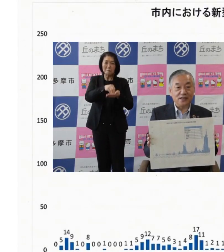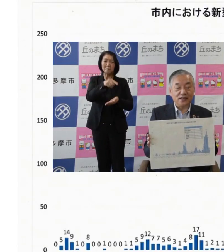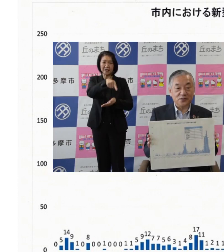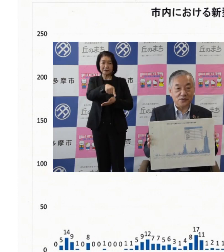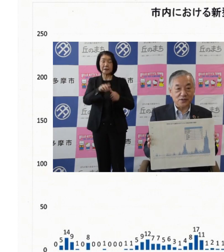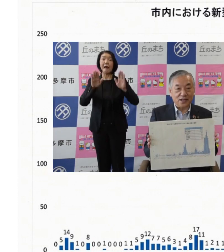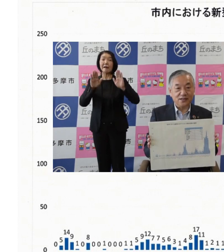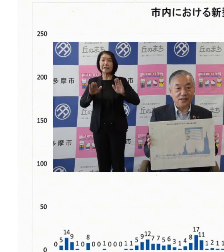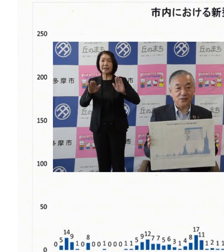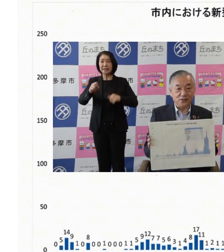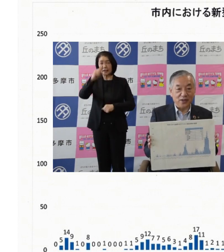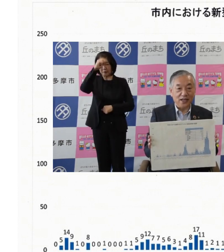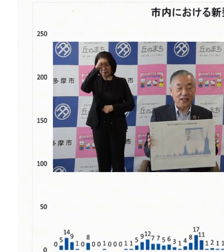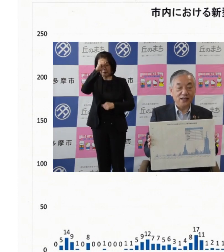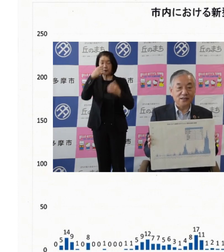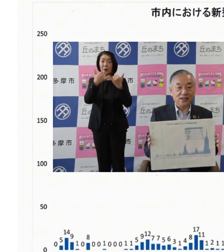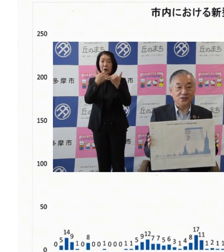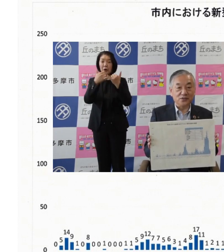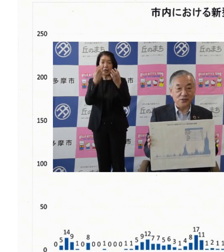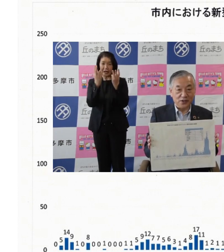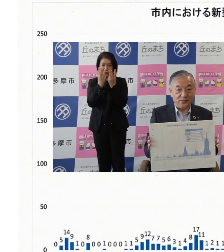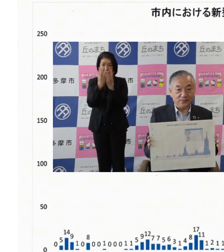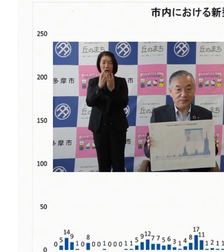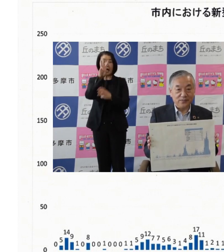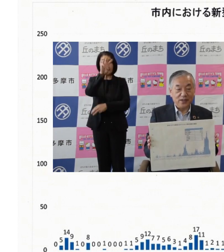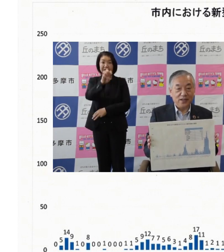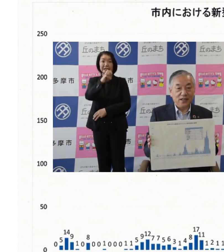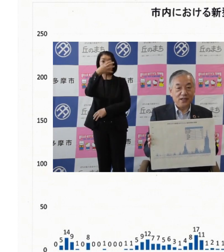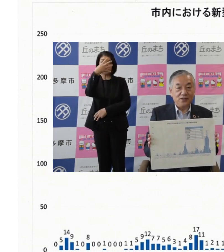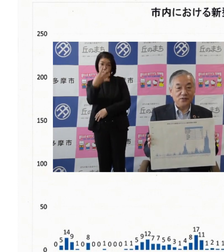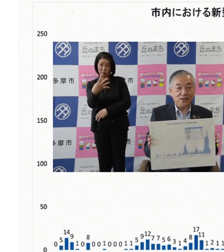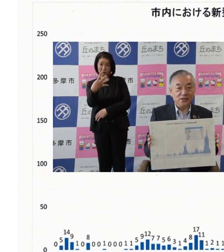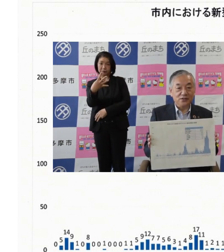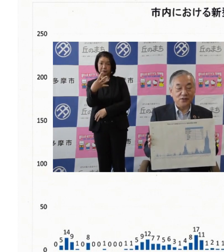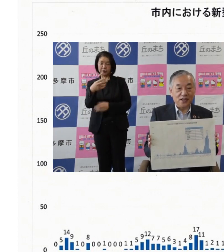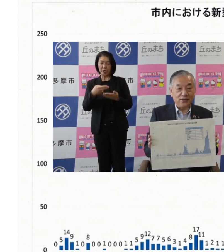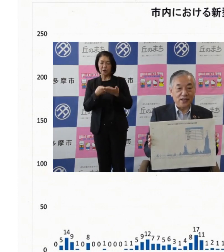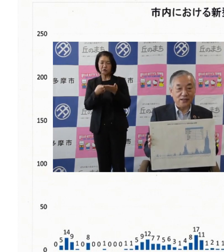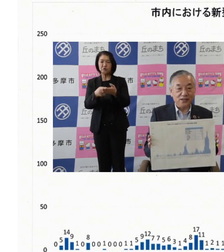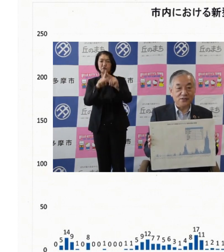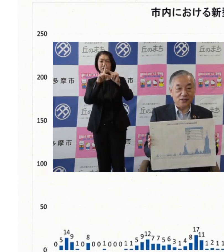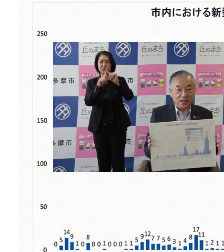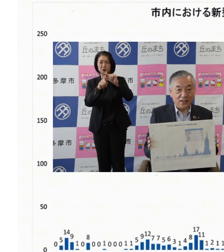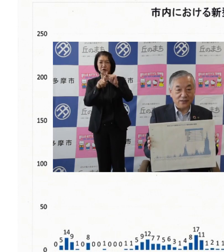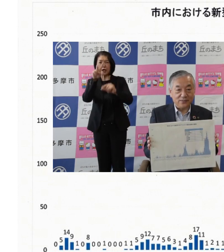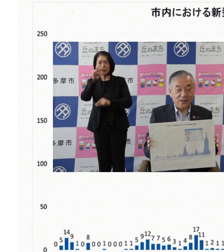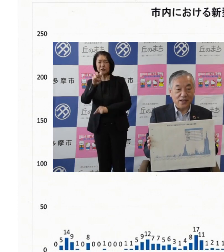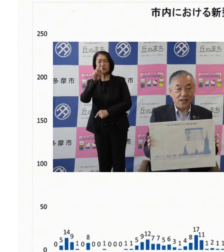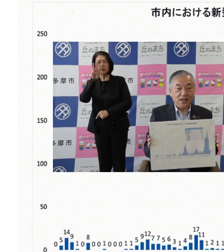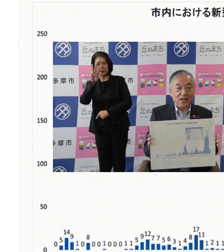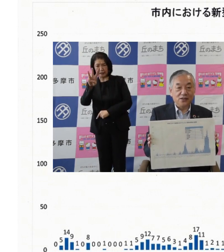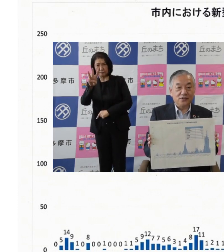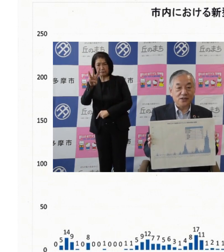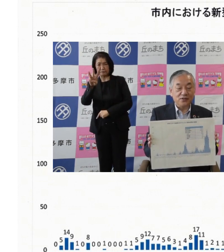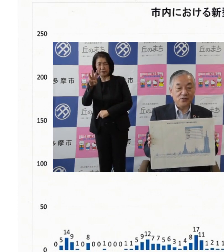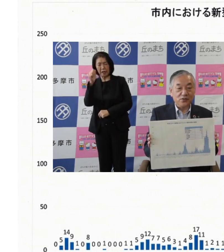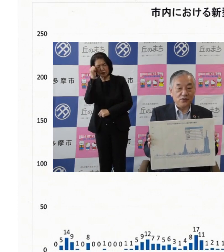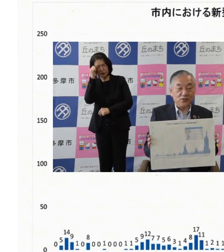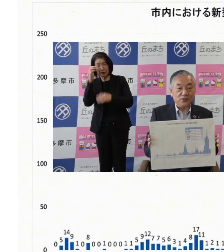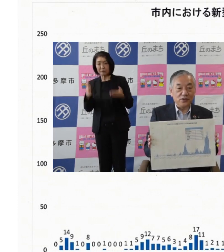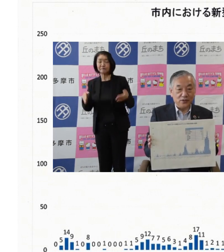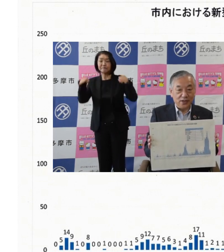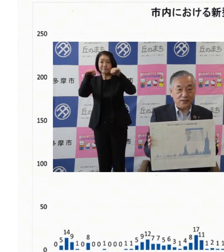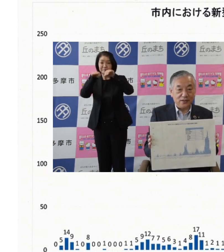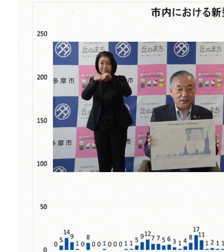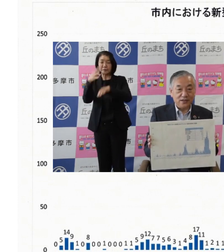の患者数は34人、入院中の方は23人、宿泊療